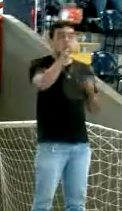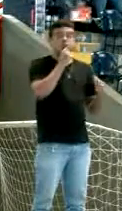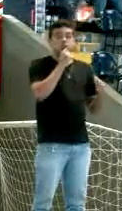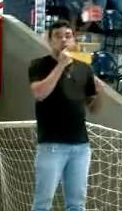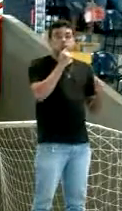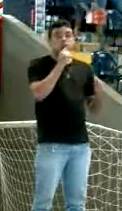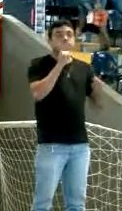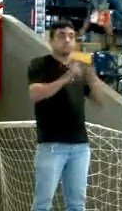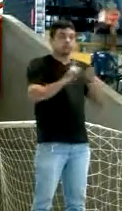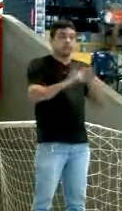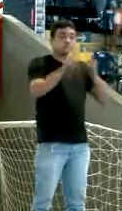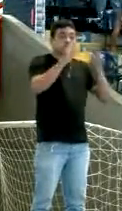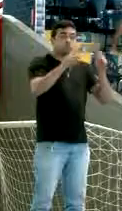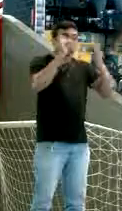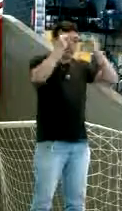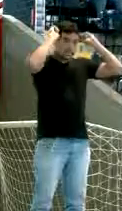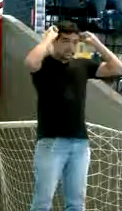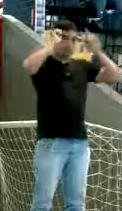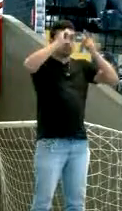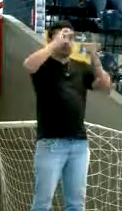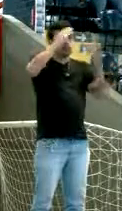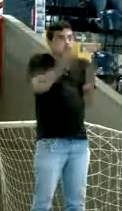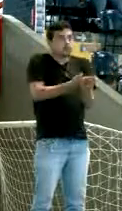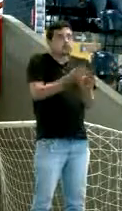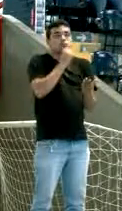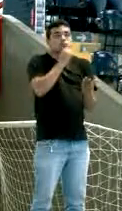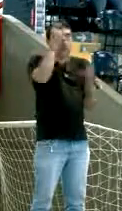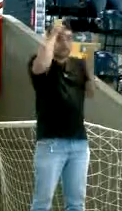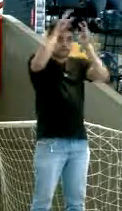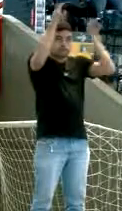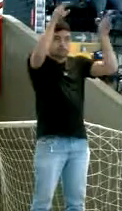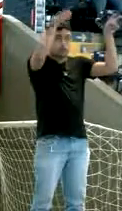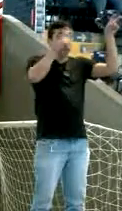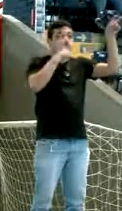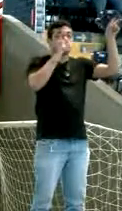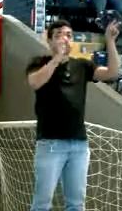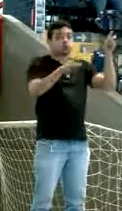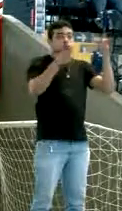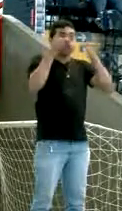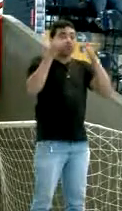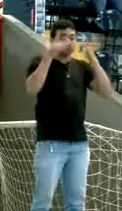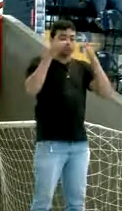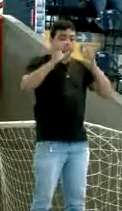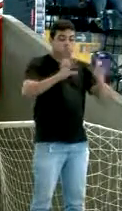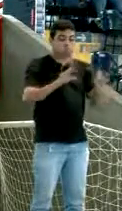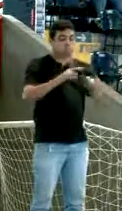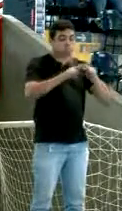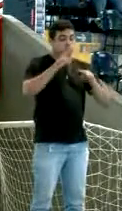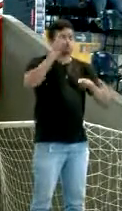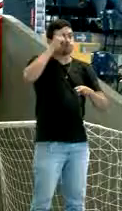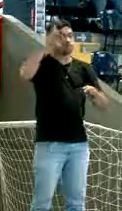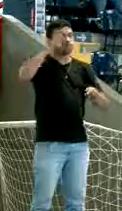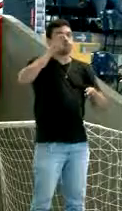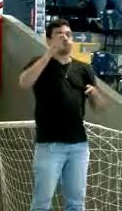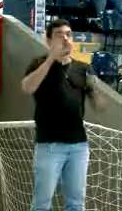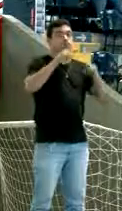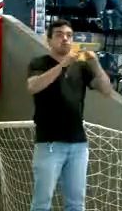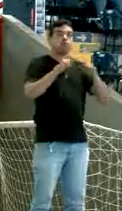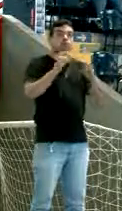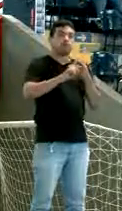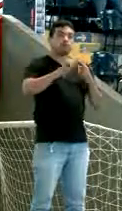Não. Os gregos também não acreditavam na sua Medusa. Era apenas teatro, tá certo? Eles eram muito intelectuais, por isso